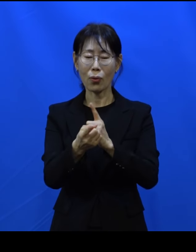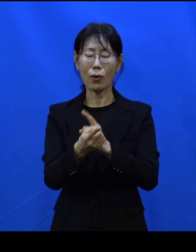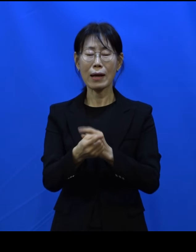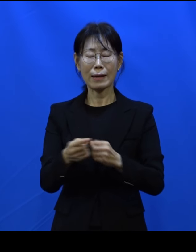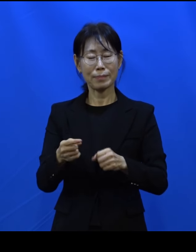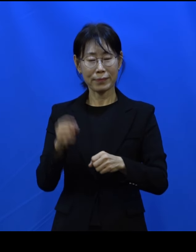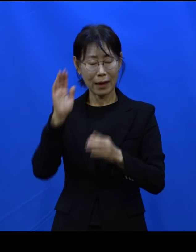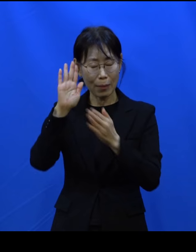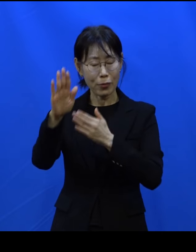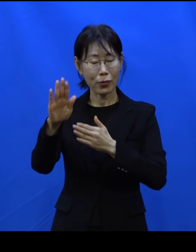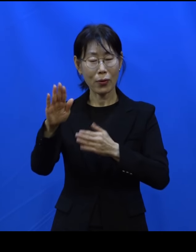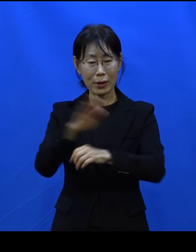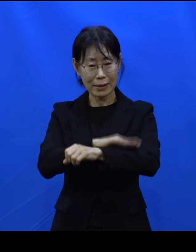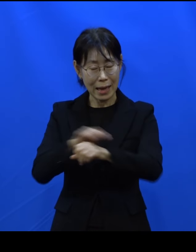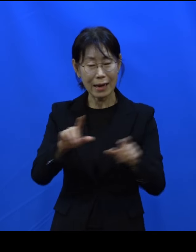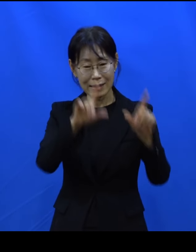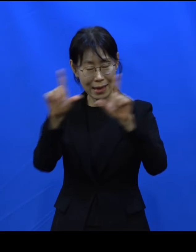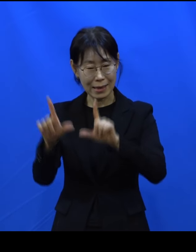이전만 못해요.